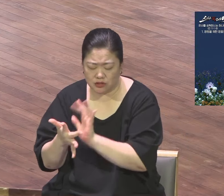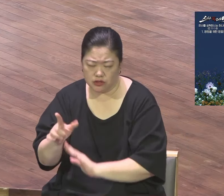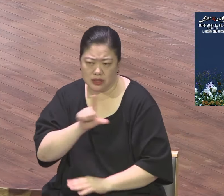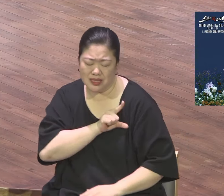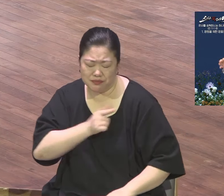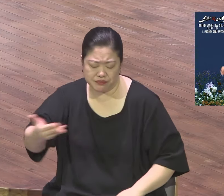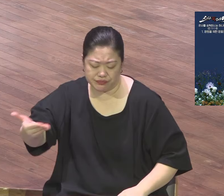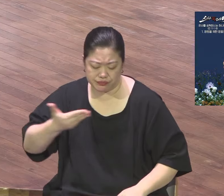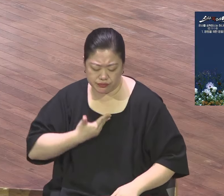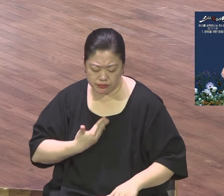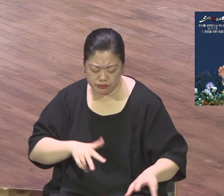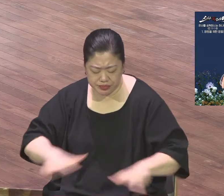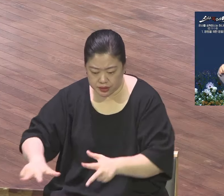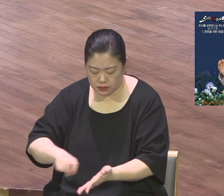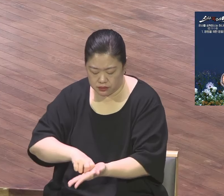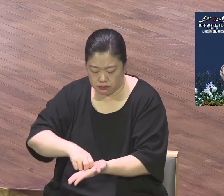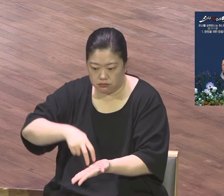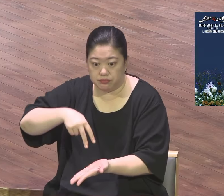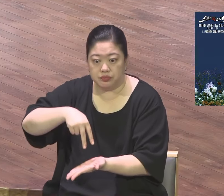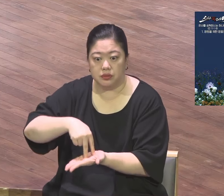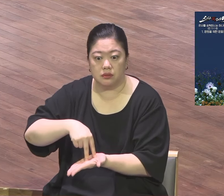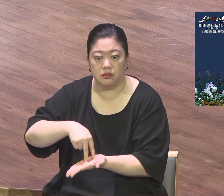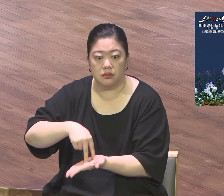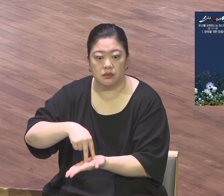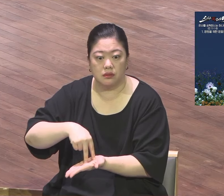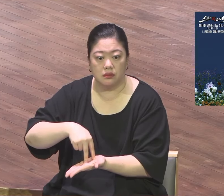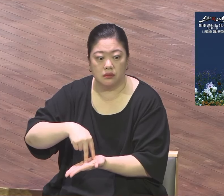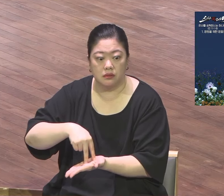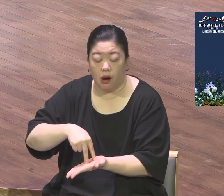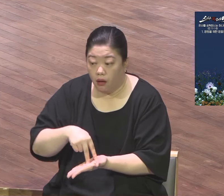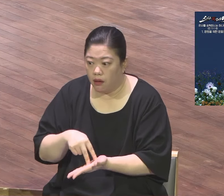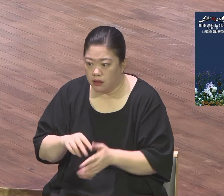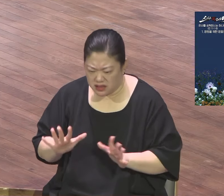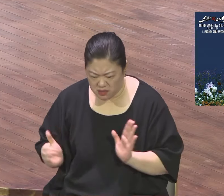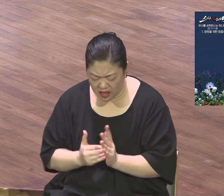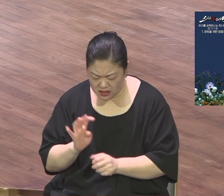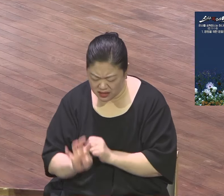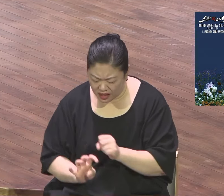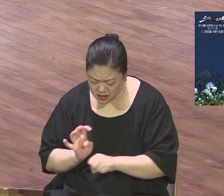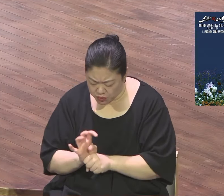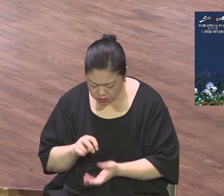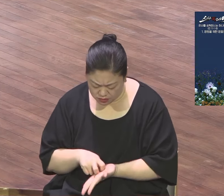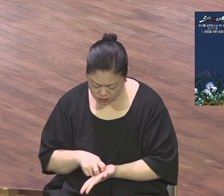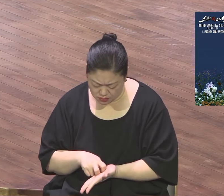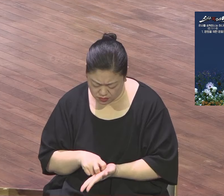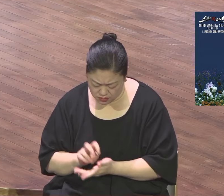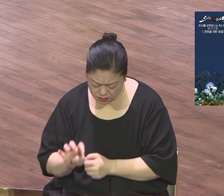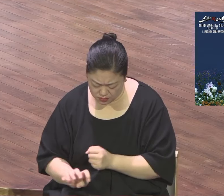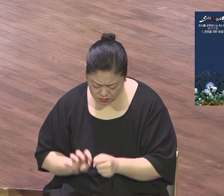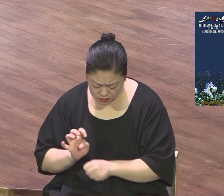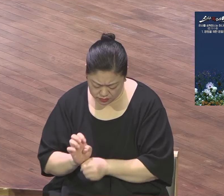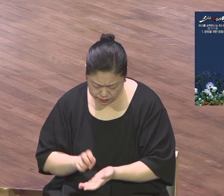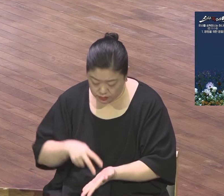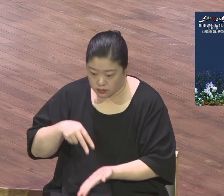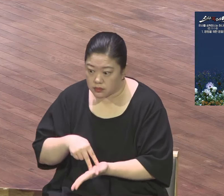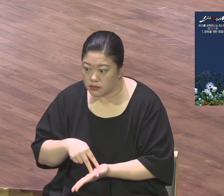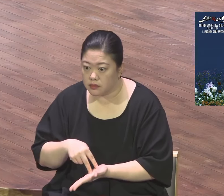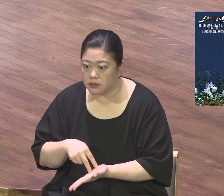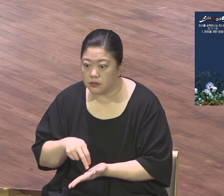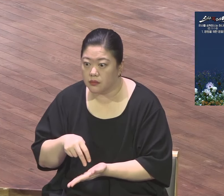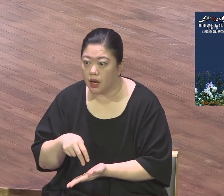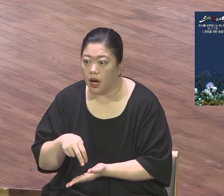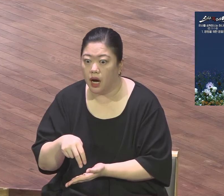일어나가지고 그러니까 이 안전병 일어나니까 어떻게 했어요? 걸었네 뛰었네 찬양이.